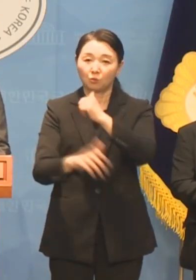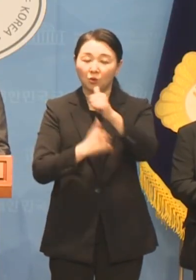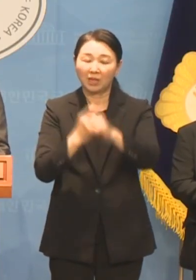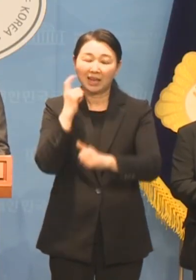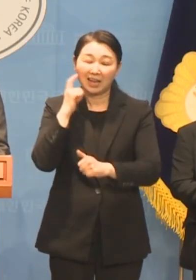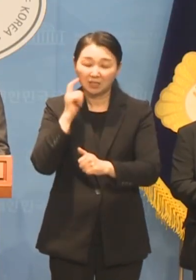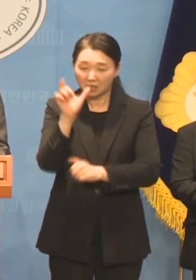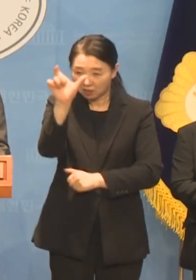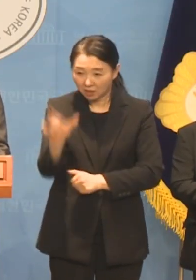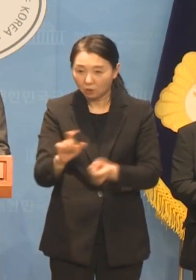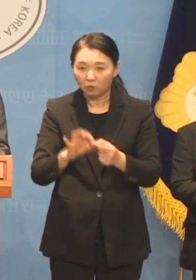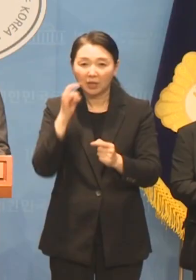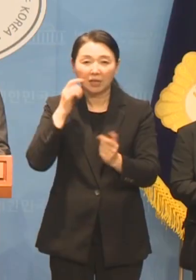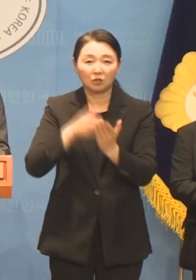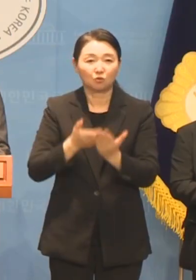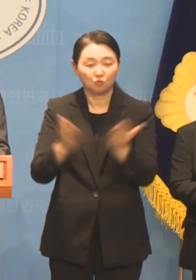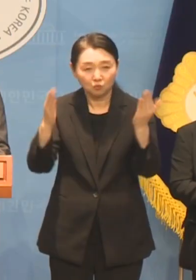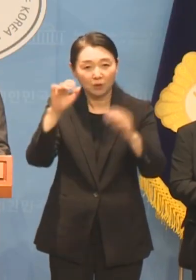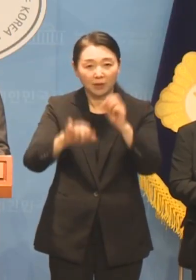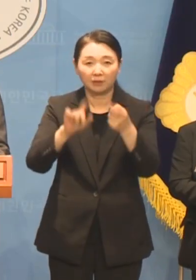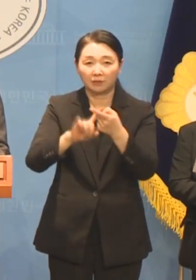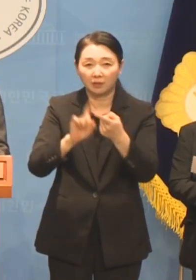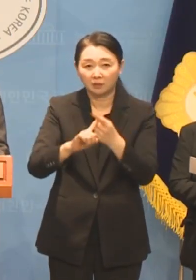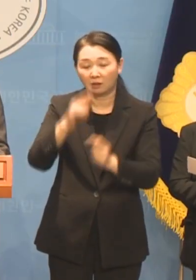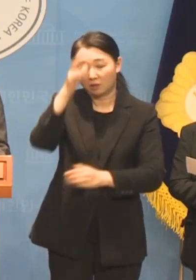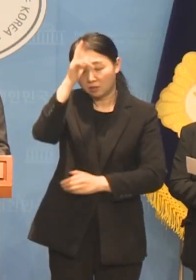통해 가짜뉴스를 유포하는 행위에 대하여